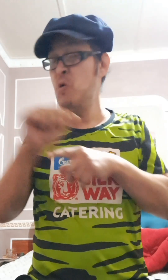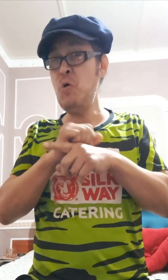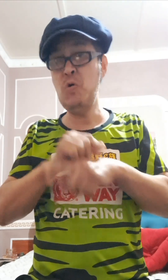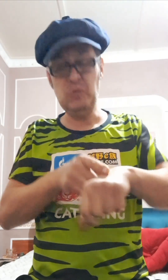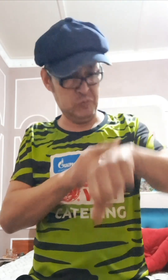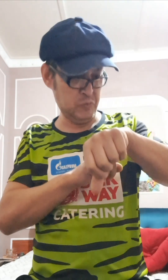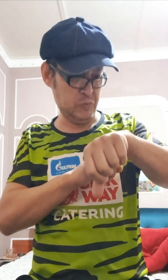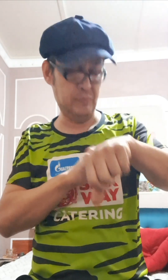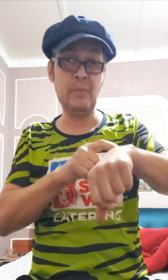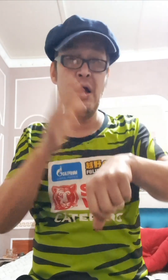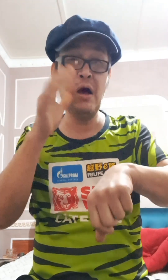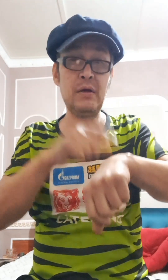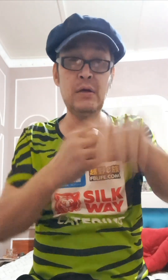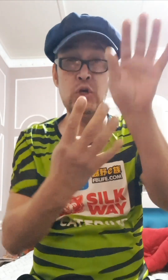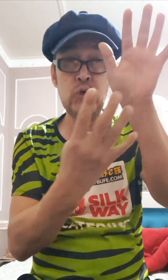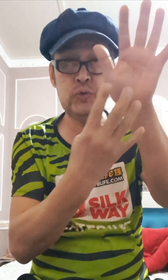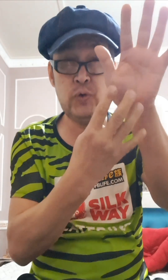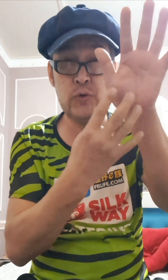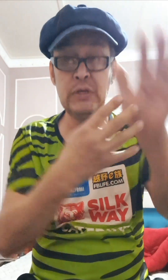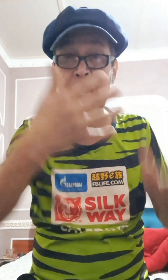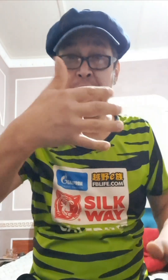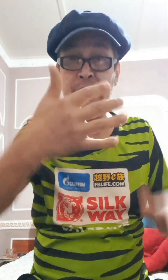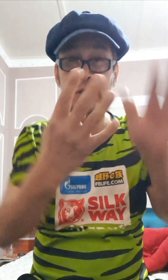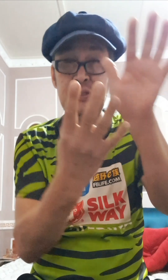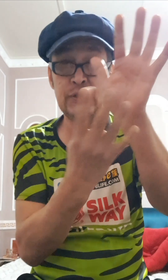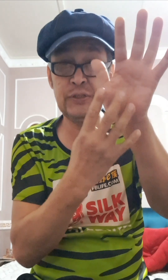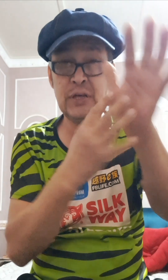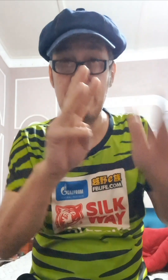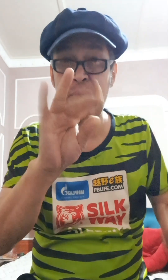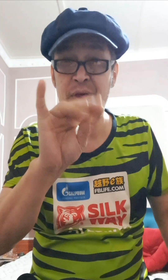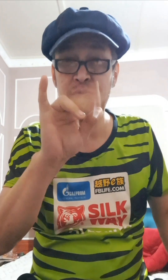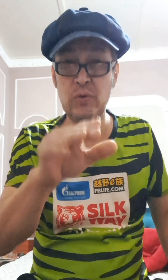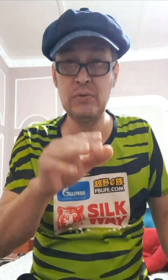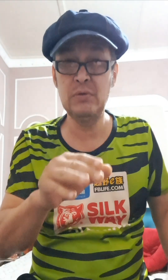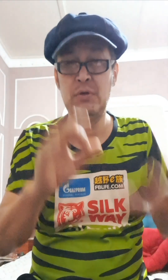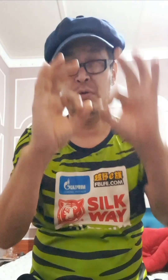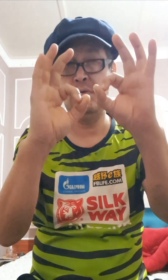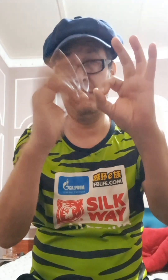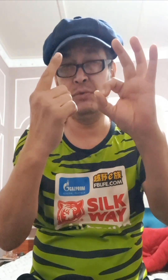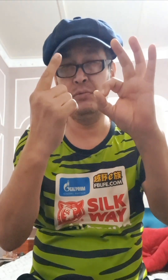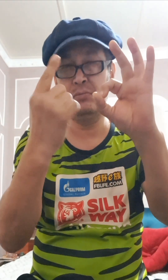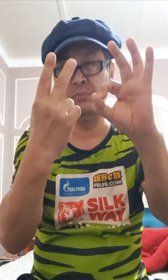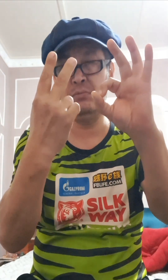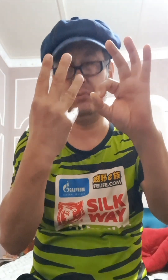A diferencia de la mayoría de las destilerías, que muelen los granos en un polvo fino, en Maker's Mark se dejan pequeños